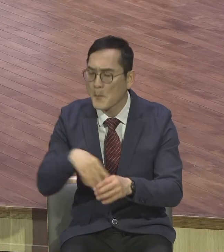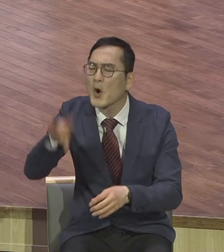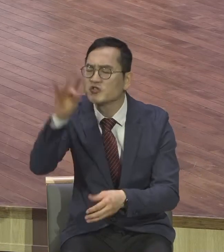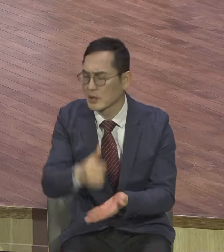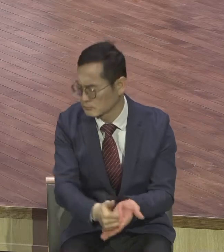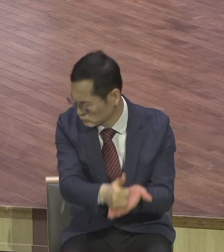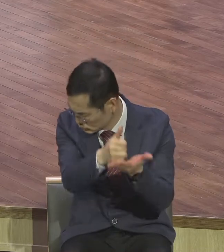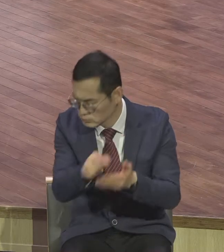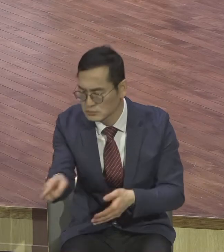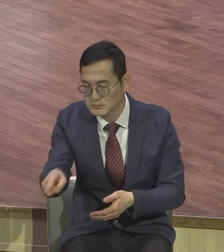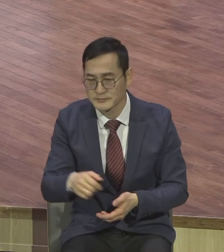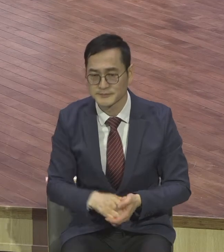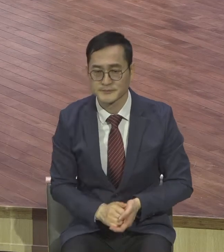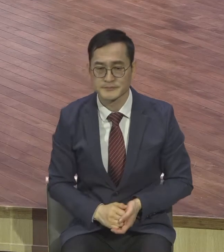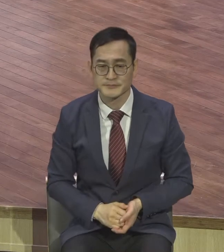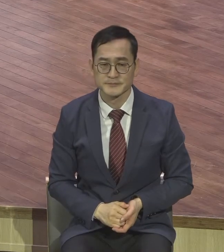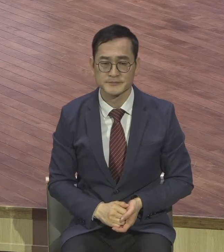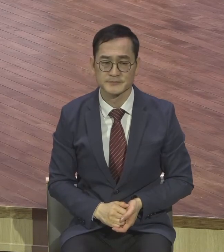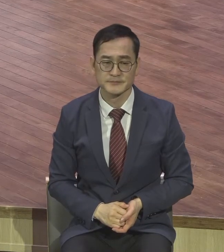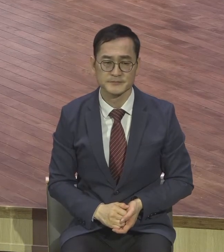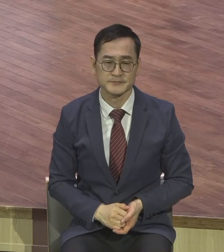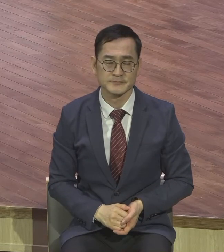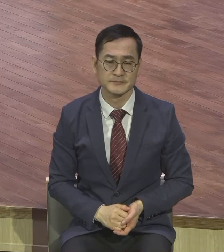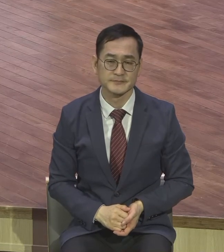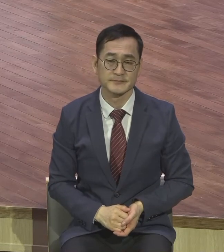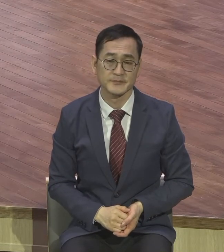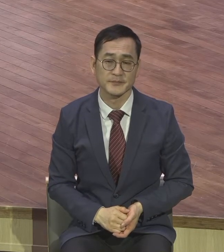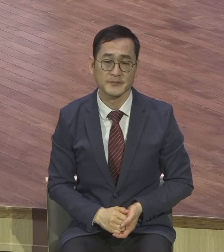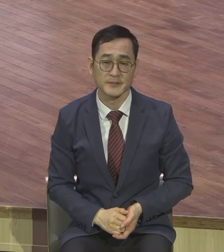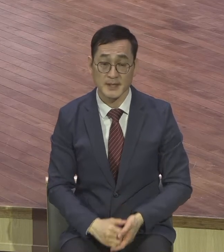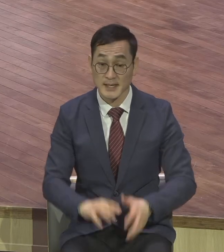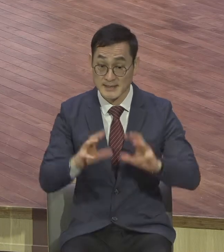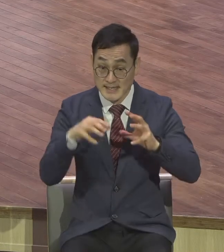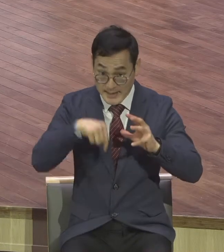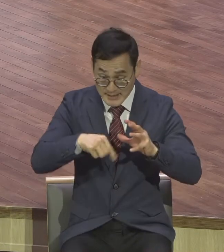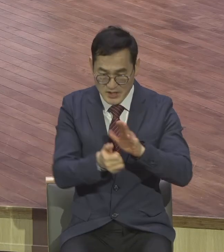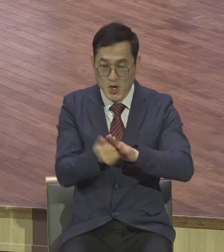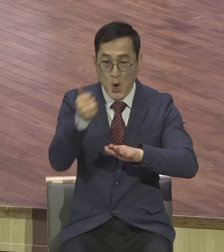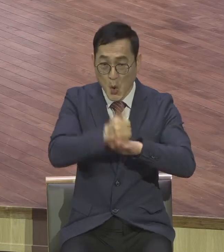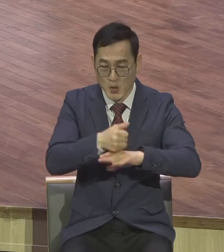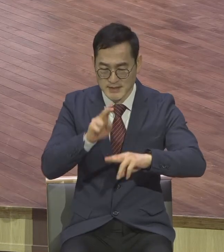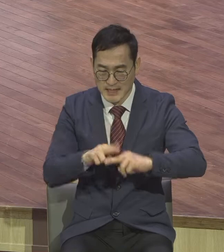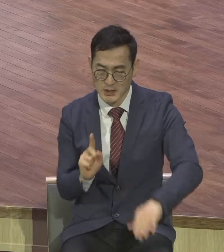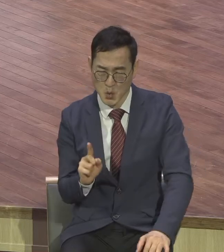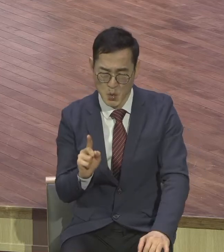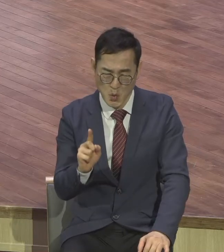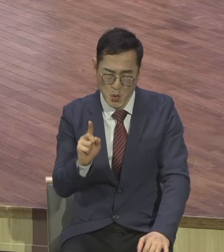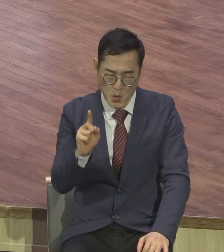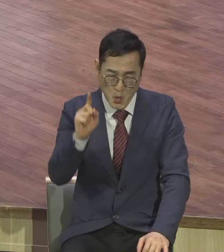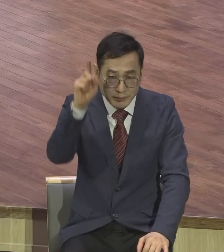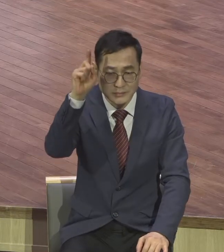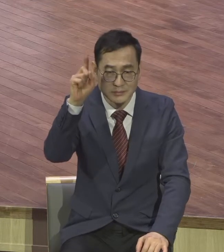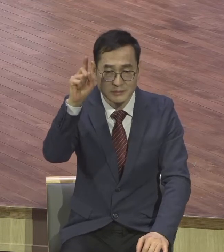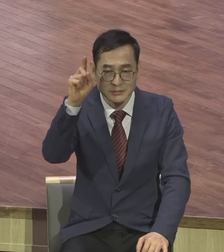정반대예요 이 말씀은 우리가 세상에서 성공해서 고위직에 올라가지 말란 말이 아닙니다